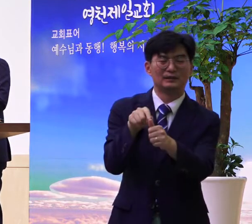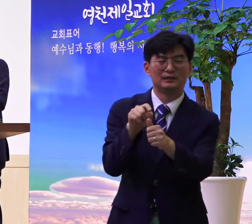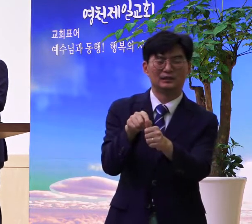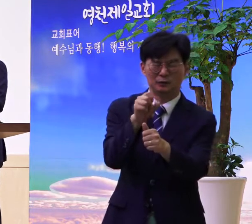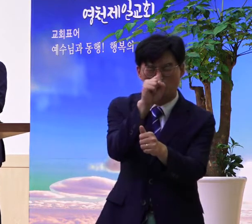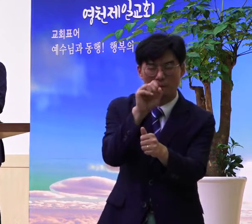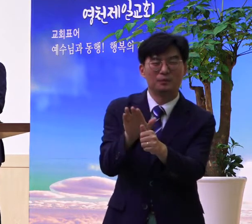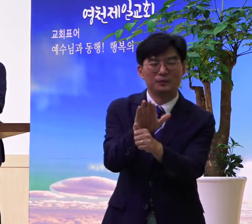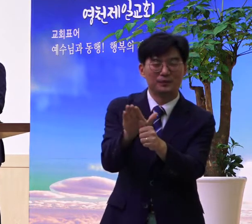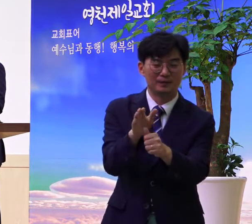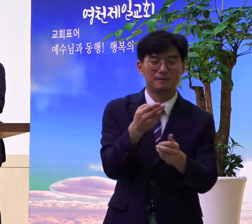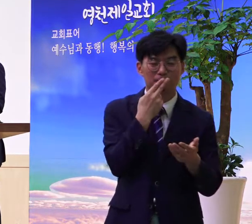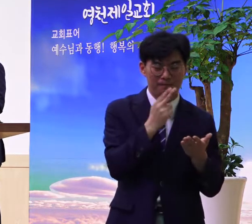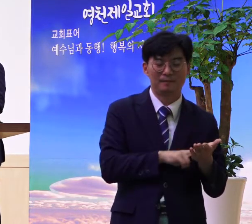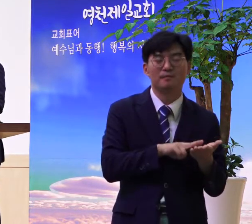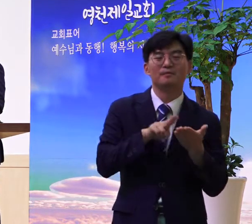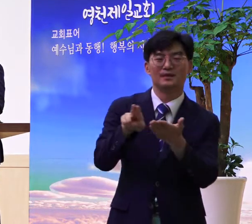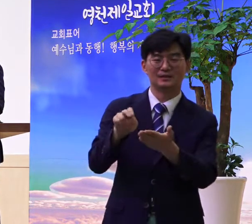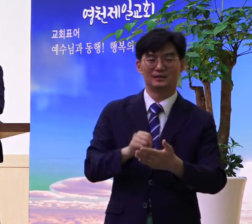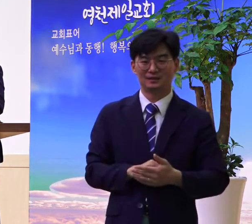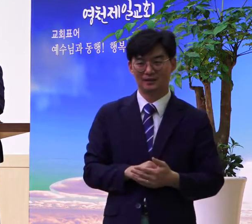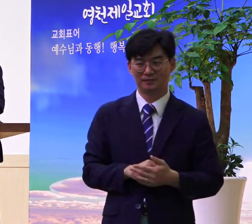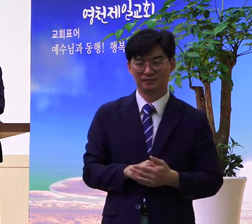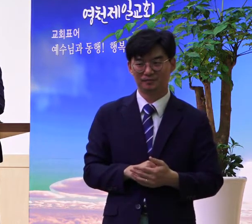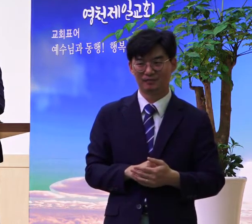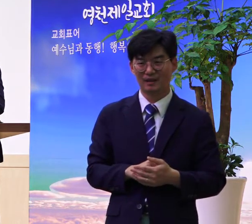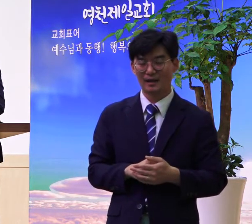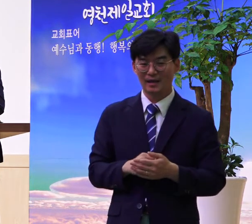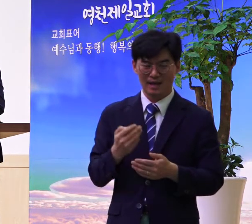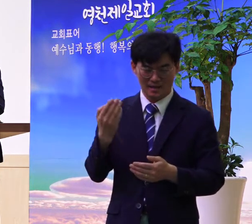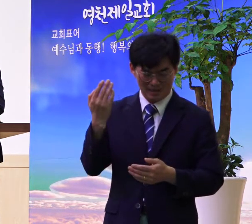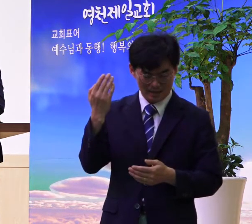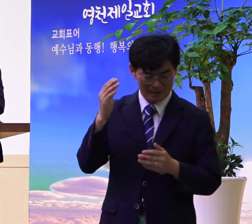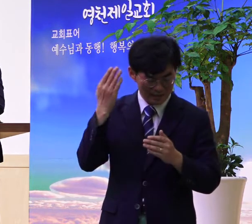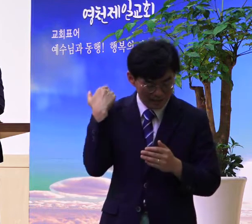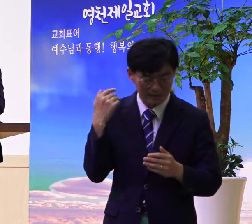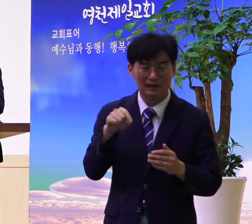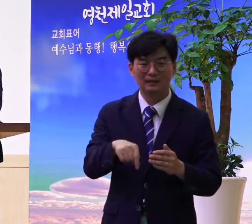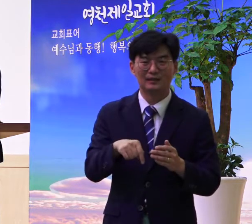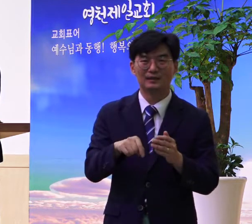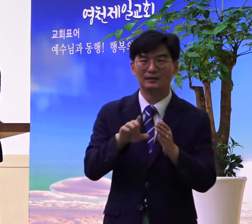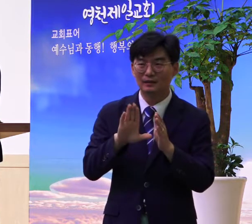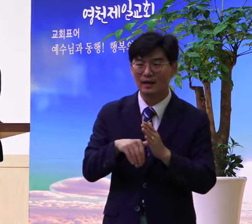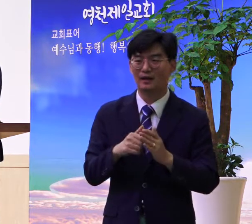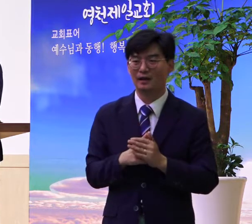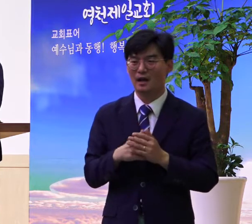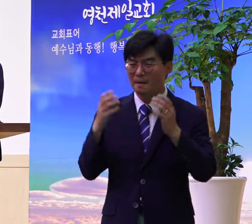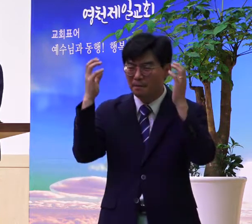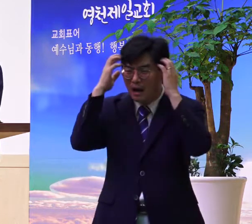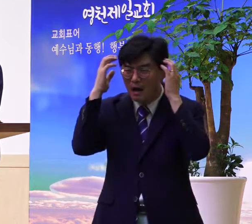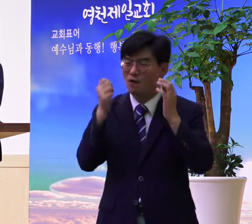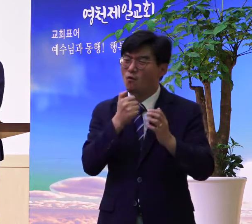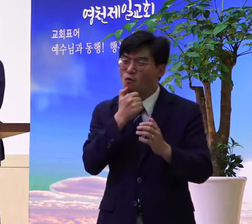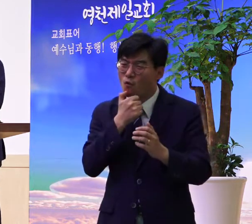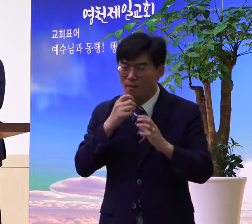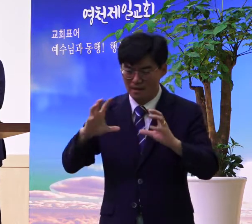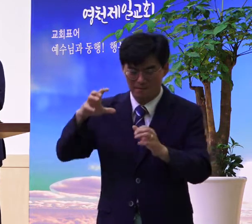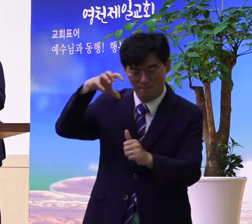있습니다. 기독교에 대한 박해가 심했던 초대교회 때 네로 황제의 그 박해